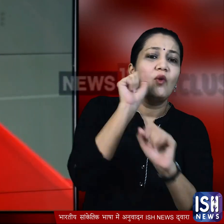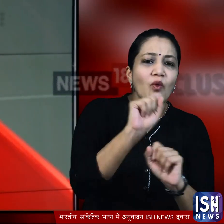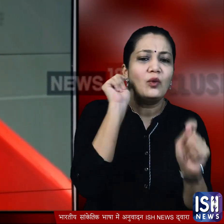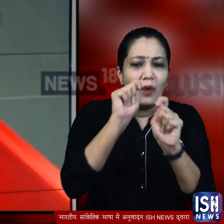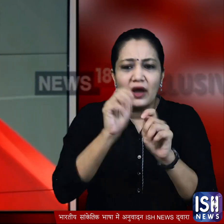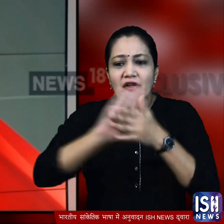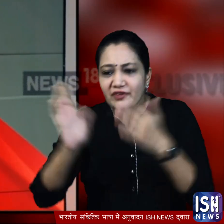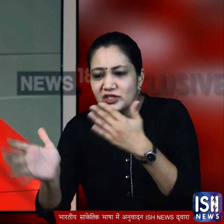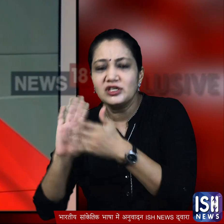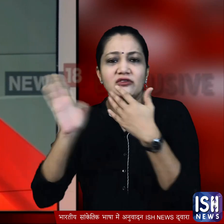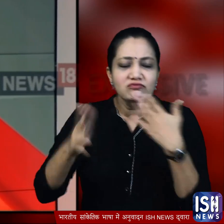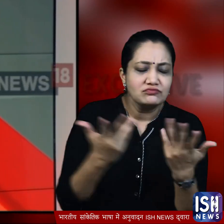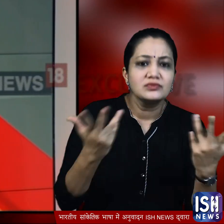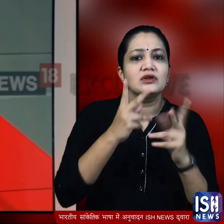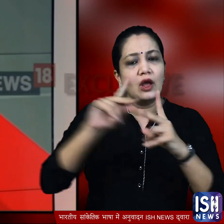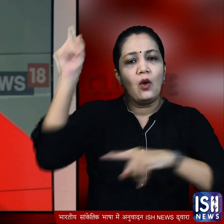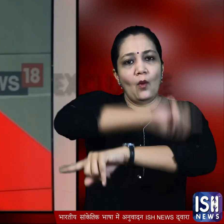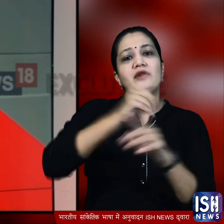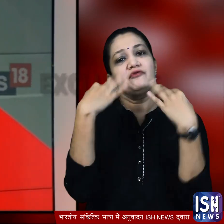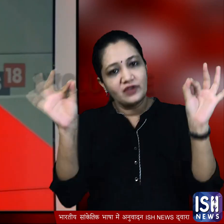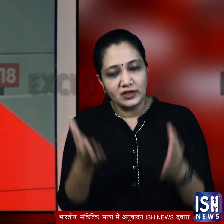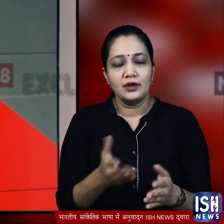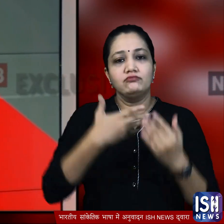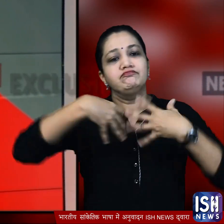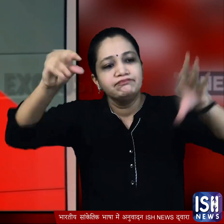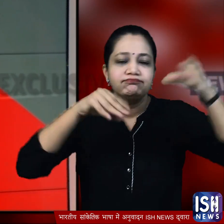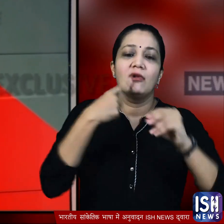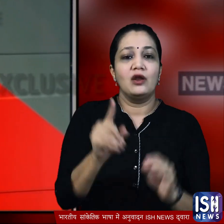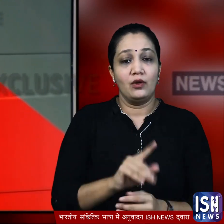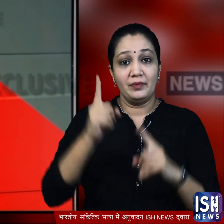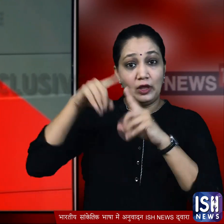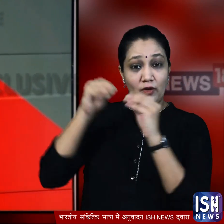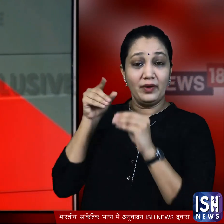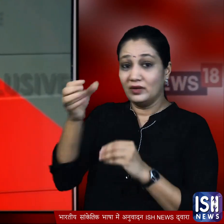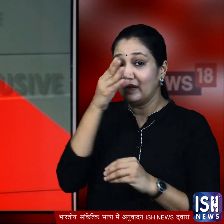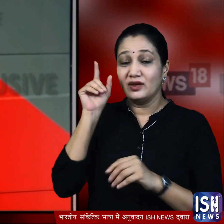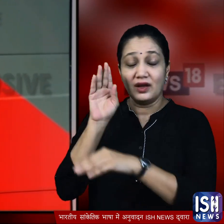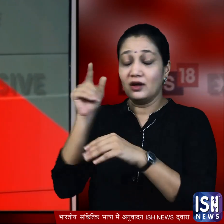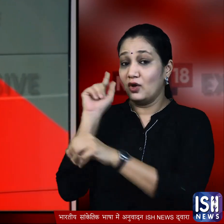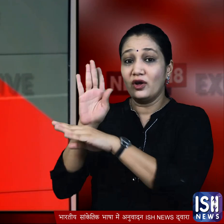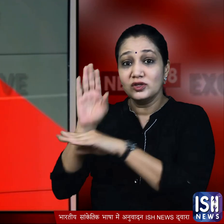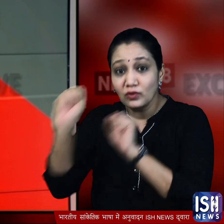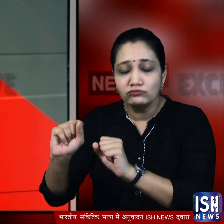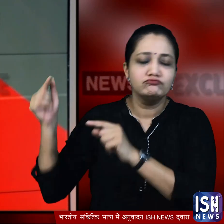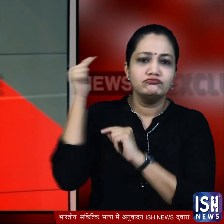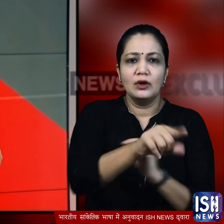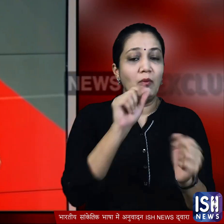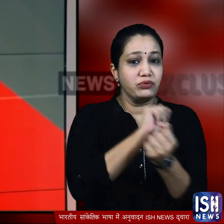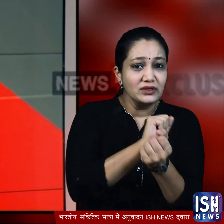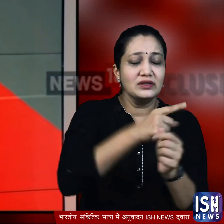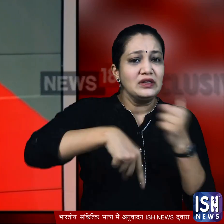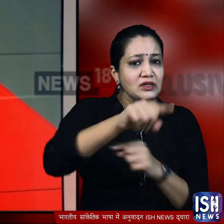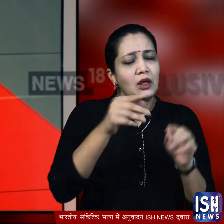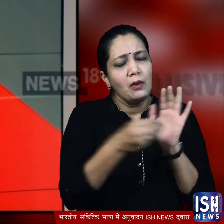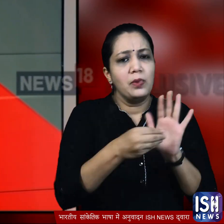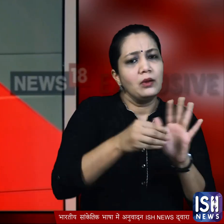तक भी वहां लॉकडाउन लागू था, लेकिन एक दिन पहले लोगों को अपने काम निपटाने के लिए एक दिन की छूट दी गई। लेकिन कांग्रेस विधायक तरुण भानोत ने